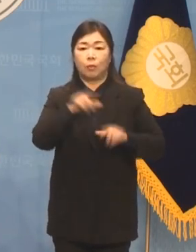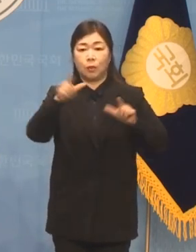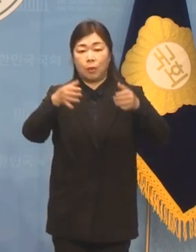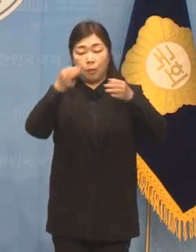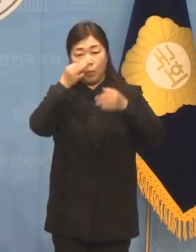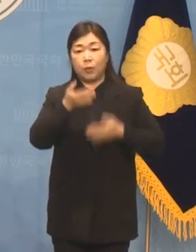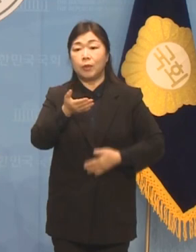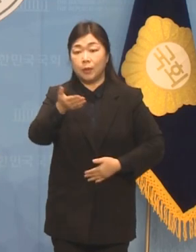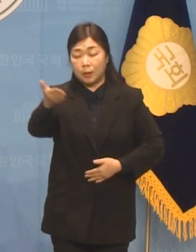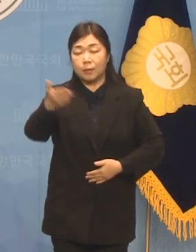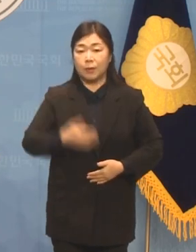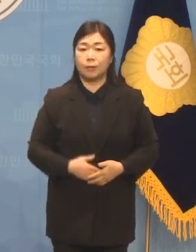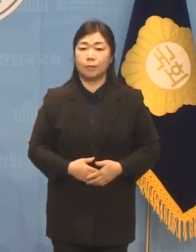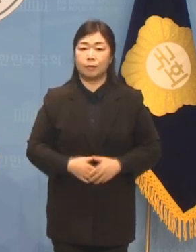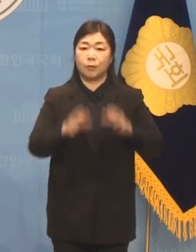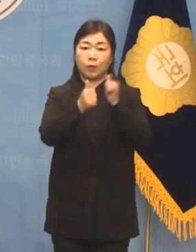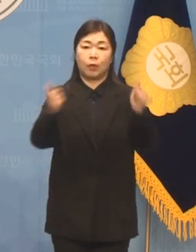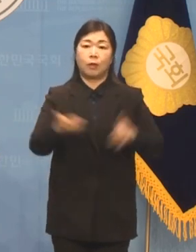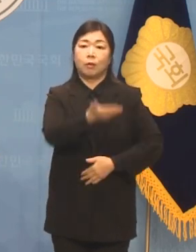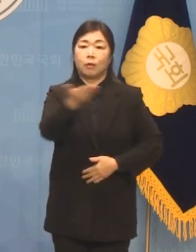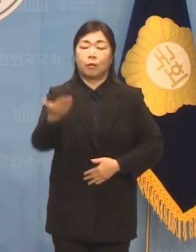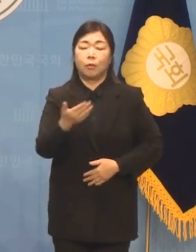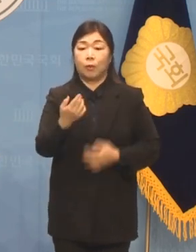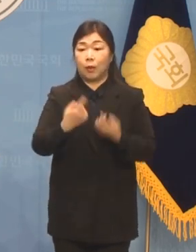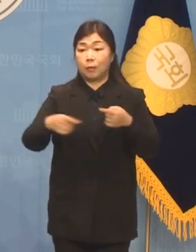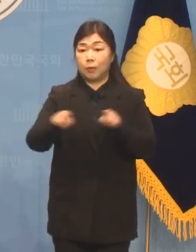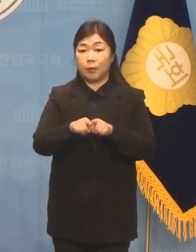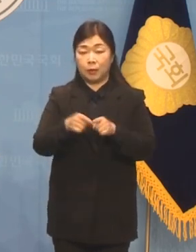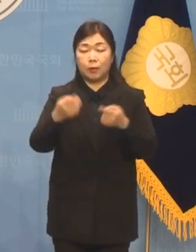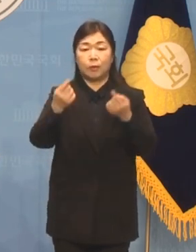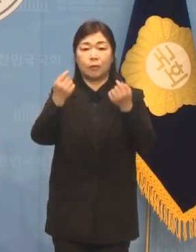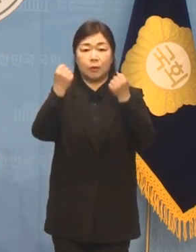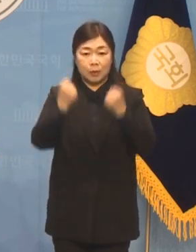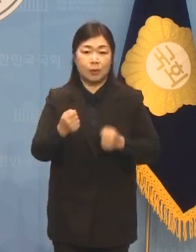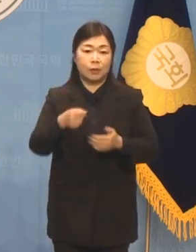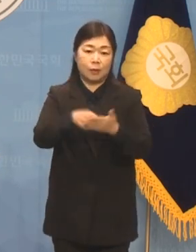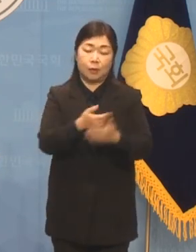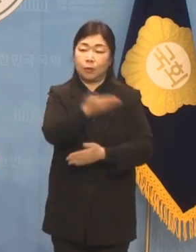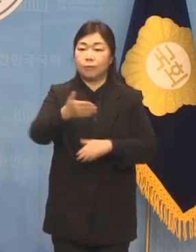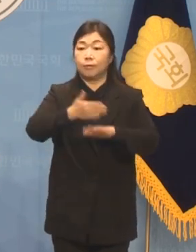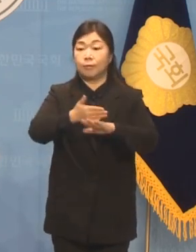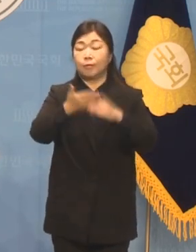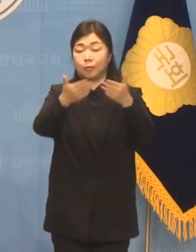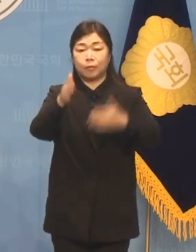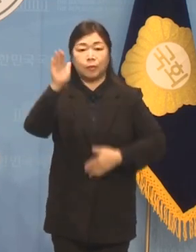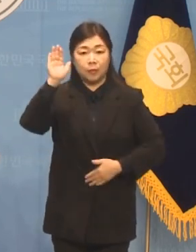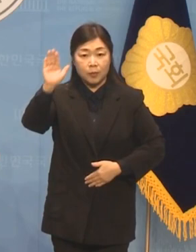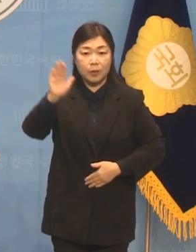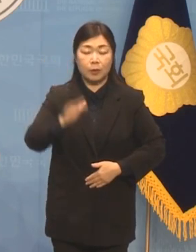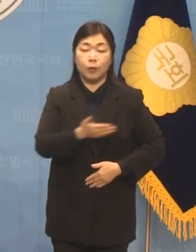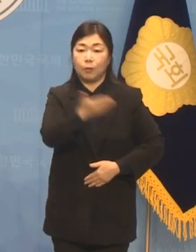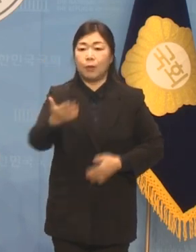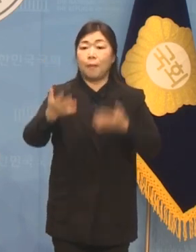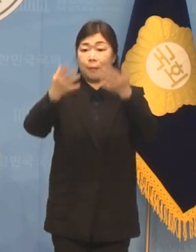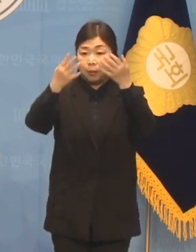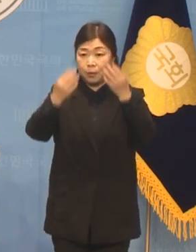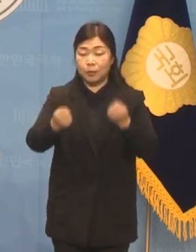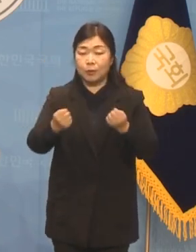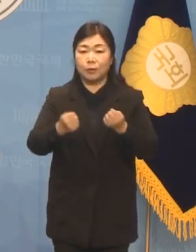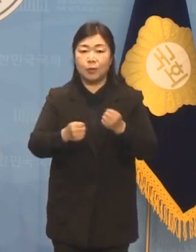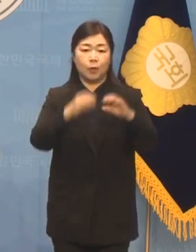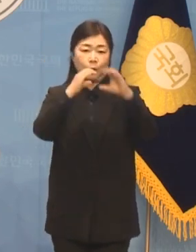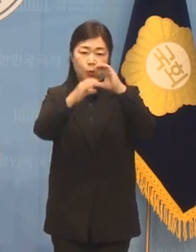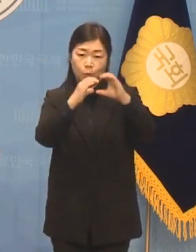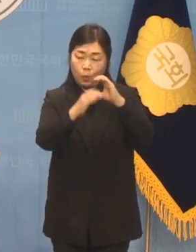보여드리겠습니다. 국민 여러분, 그리고 함께하신 기자 여러분, 감사합니다. 앞으로 여러분과 많은 것을